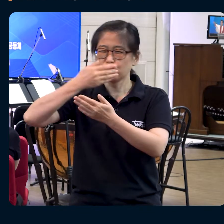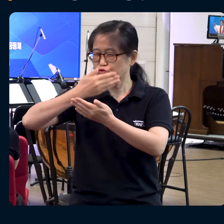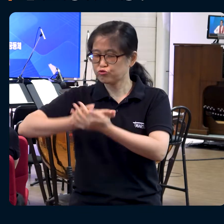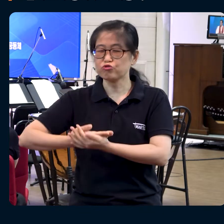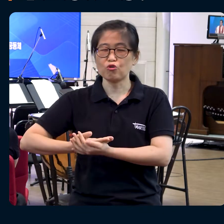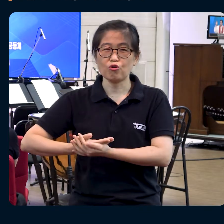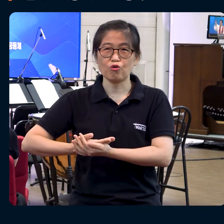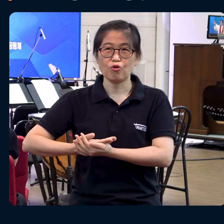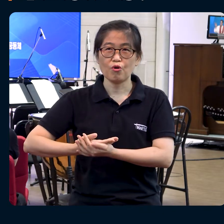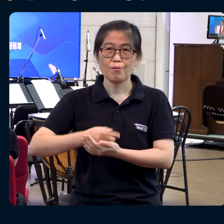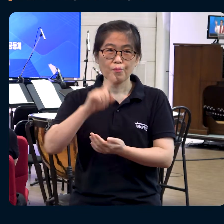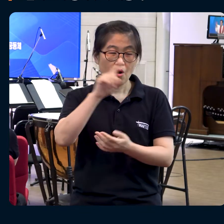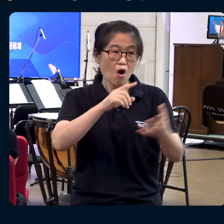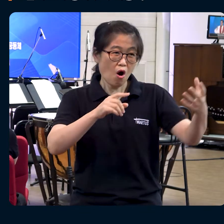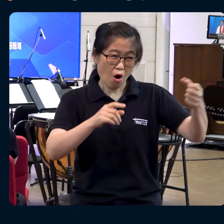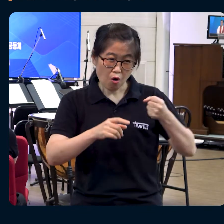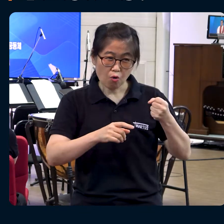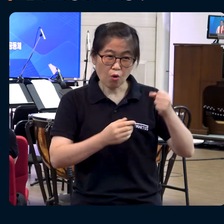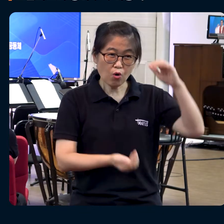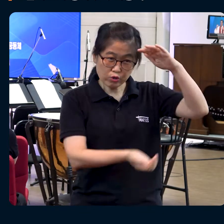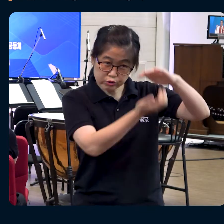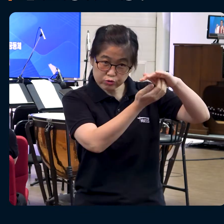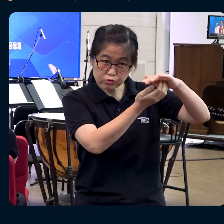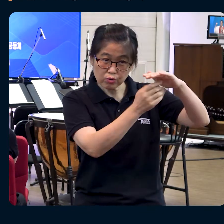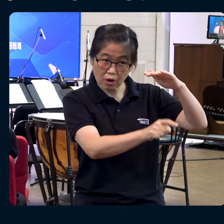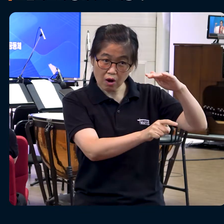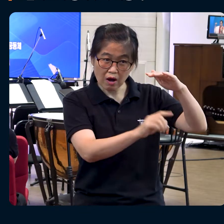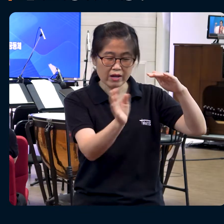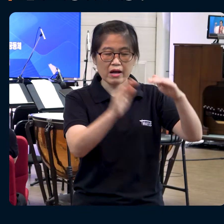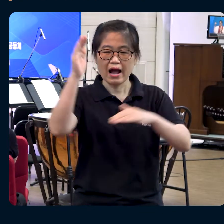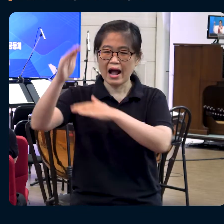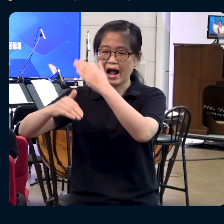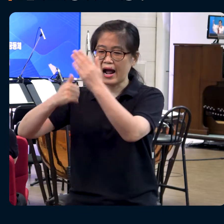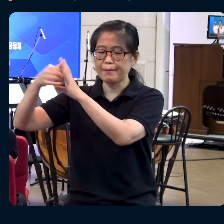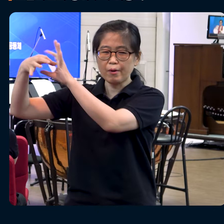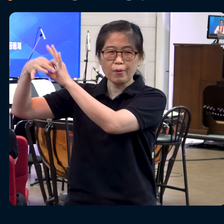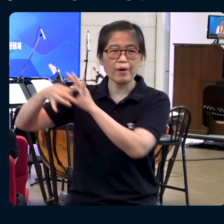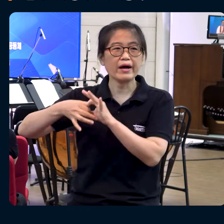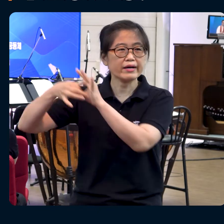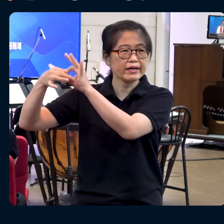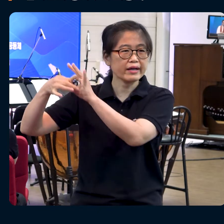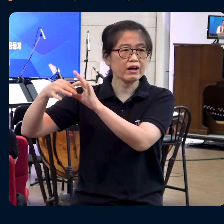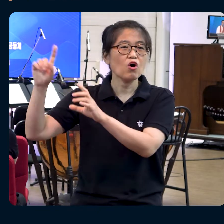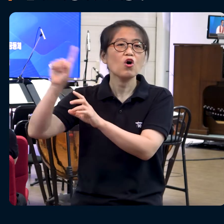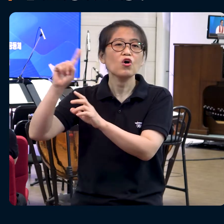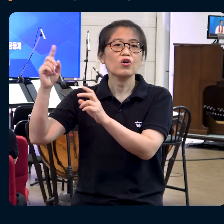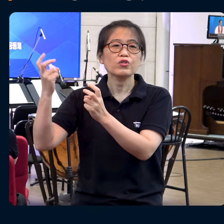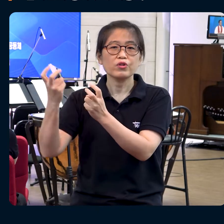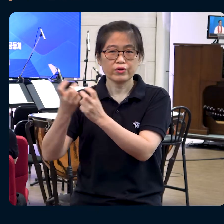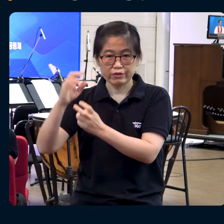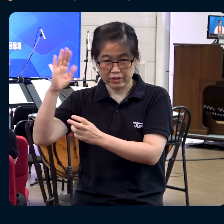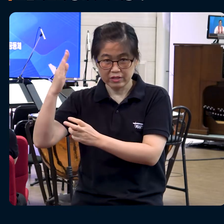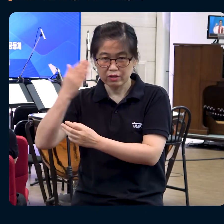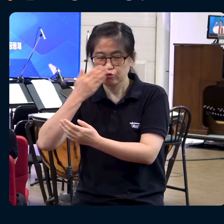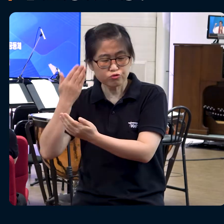삶은 다른 게 아니에요. 뭘 먹고 뭘 이루고 뭘 얻고 그런 삶이 아니라 하나님과 어떤 관계 속에 살아가느냐가 말이에요.